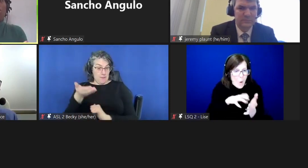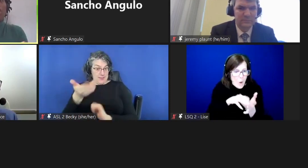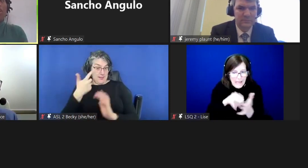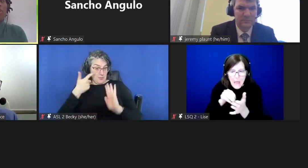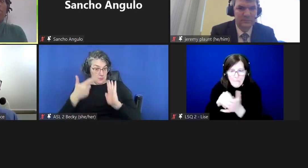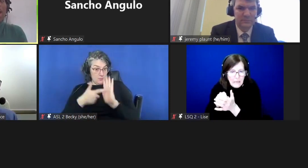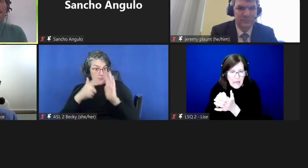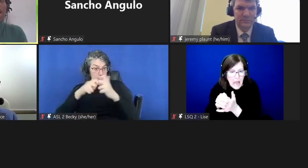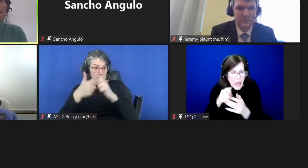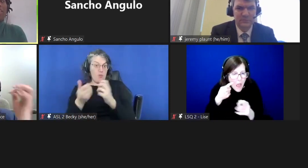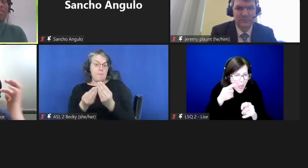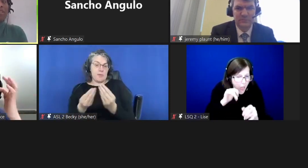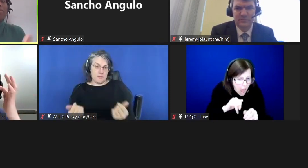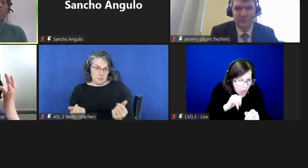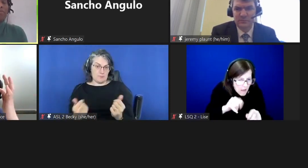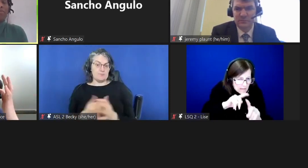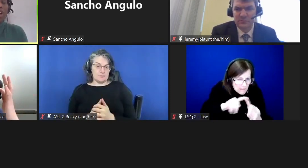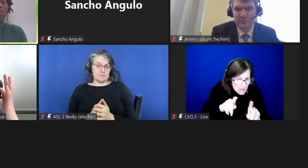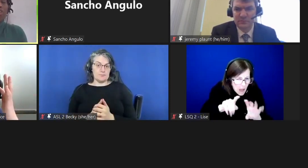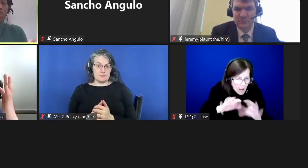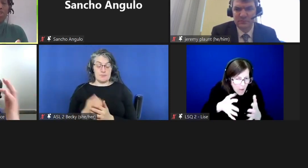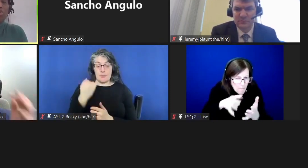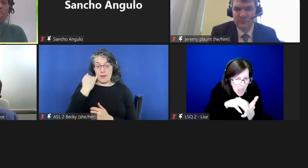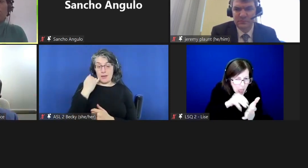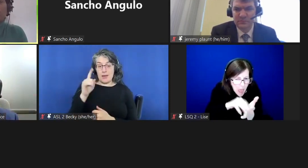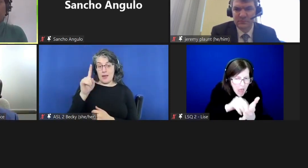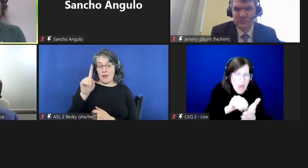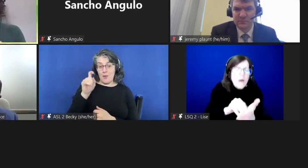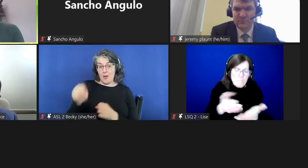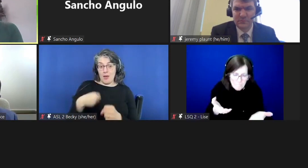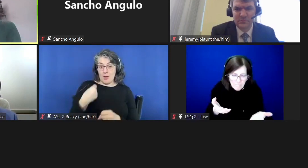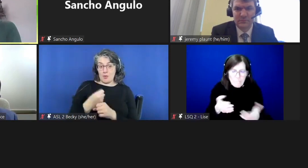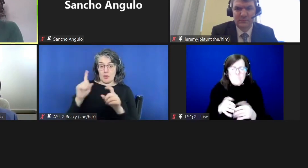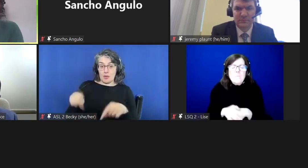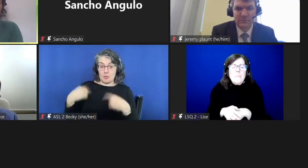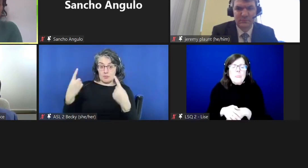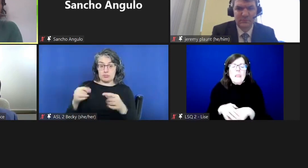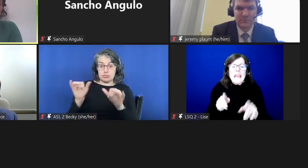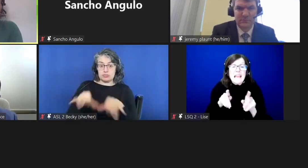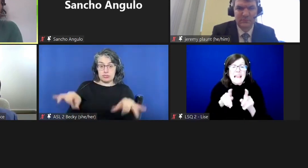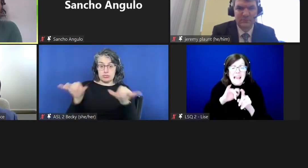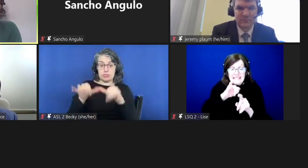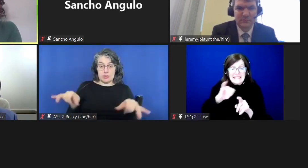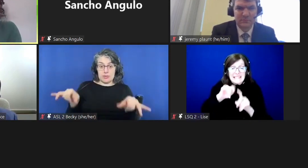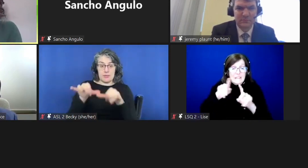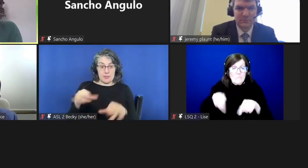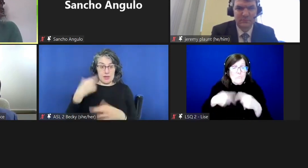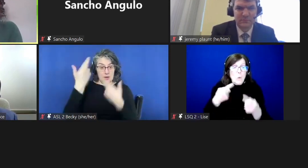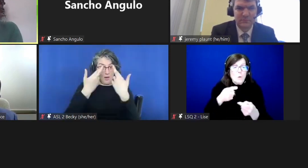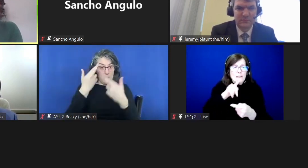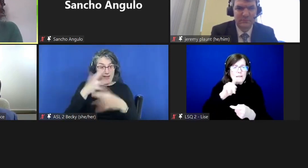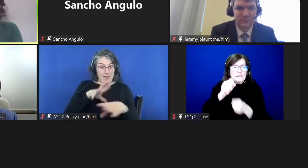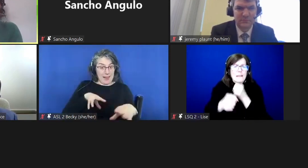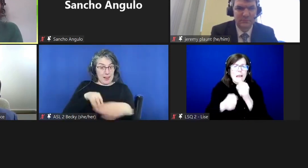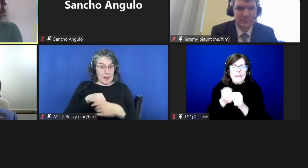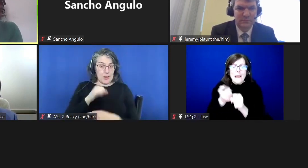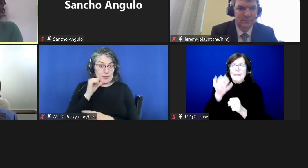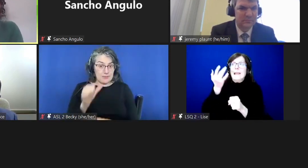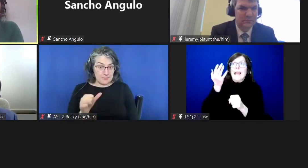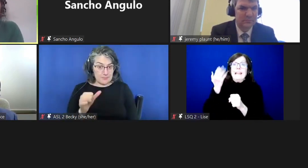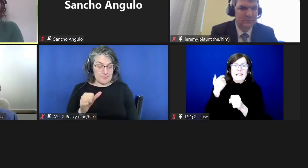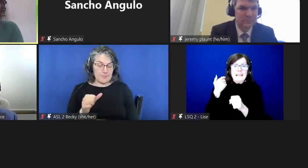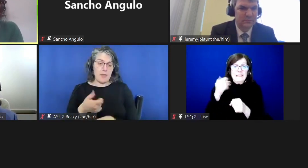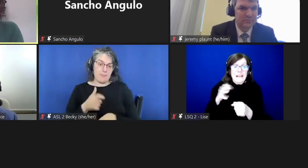façon différente. Et si, donc, depuis une centaine d'années, nous avons une fonction